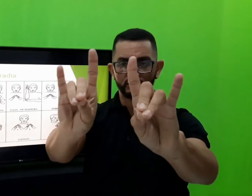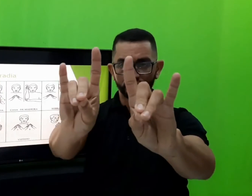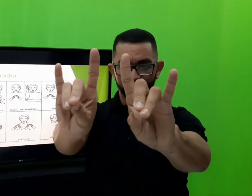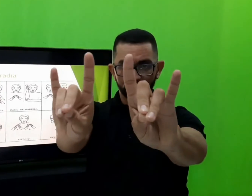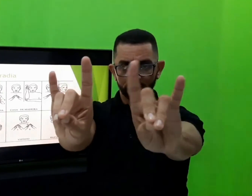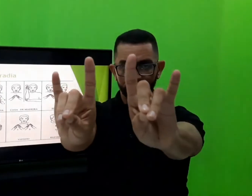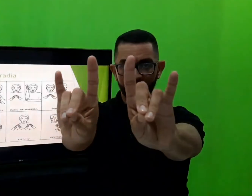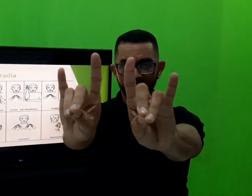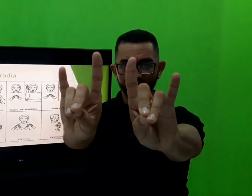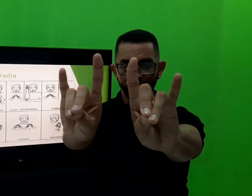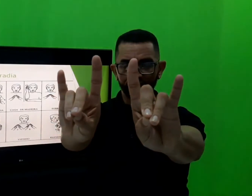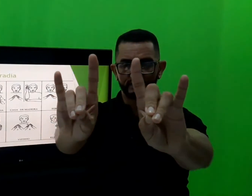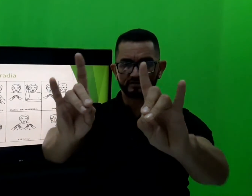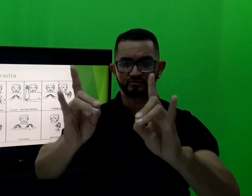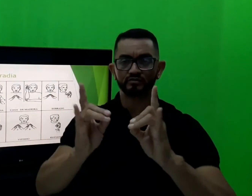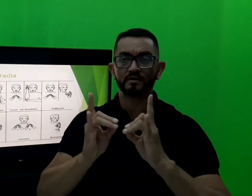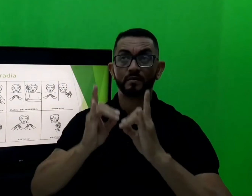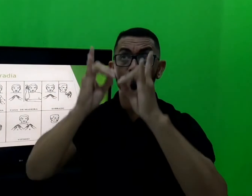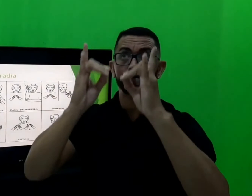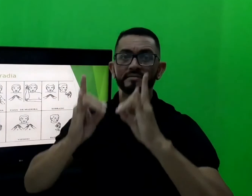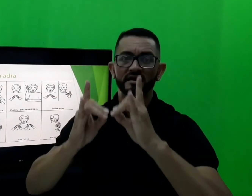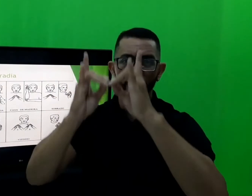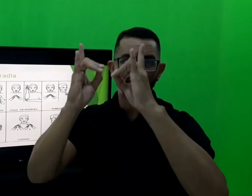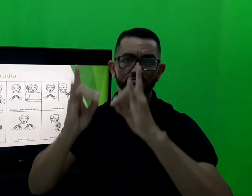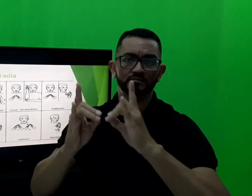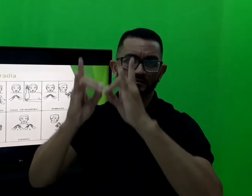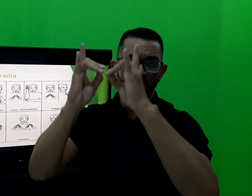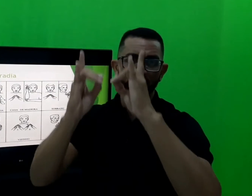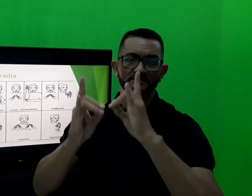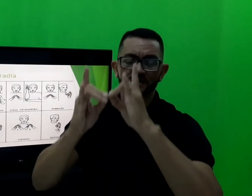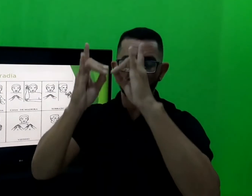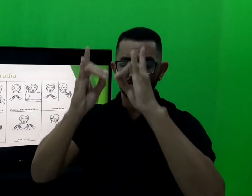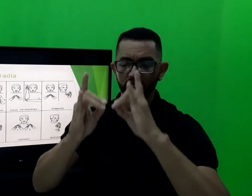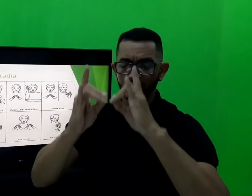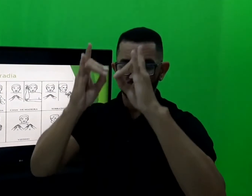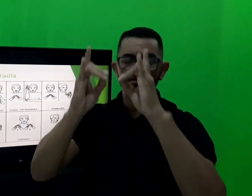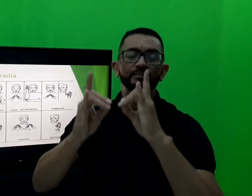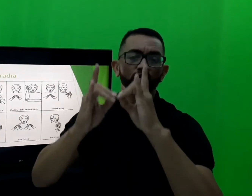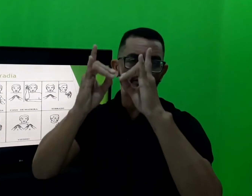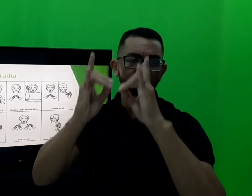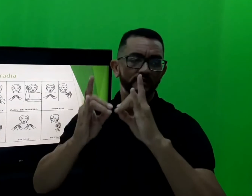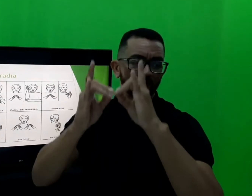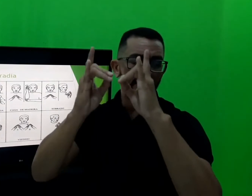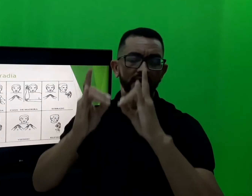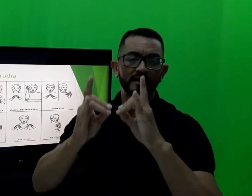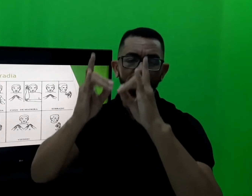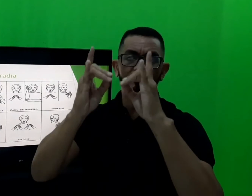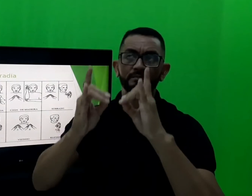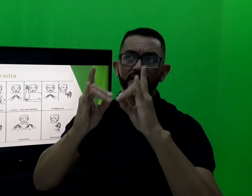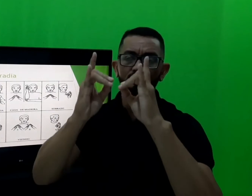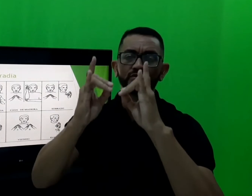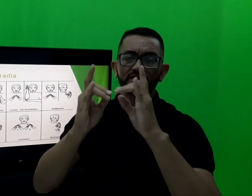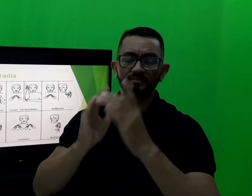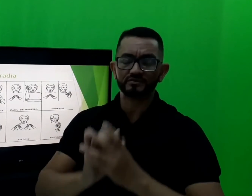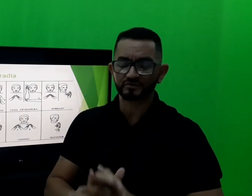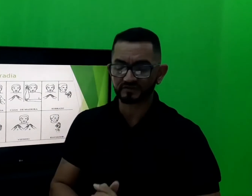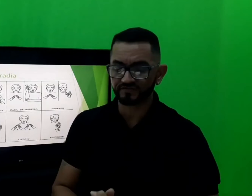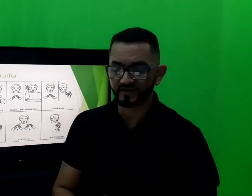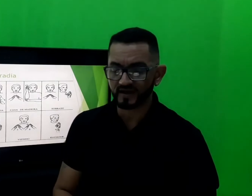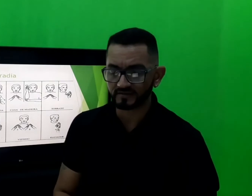prédio. Essa configuração de mão, prédio, certo? Você pode também encontrar pessoas que